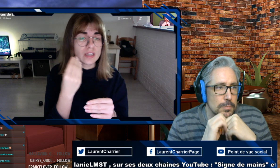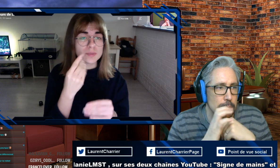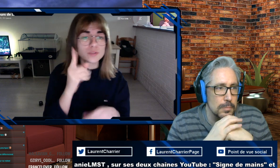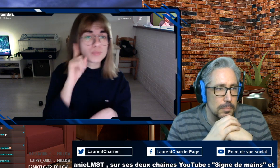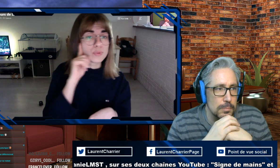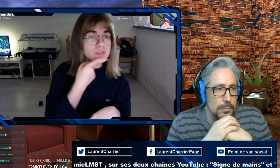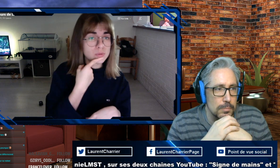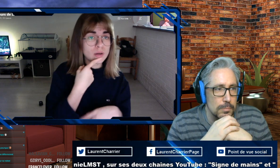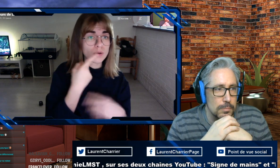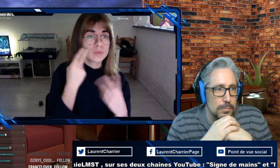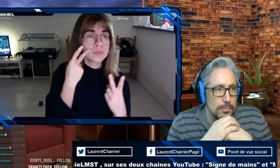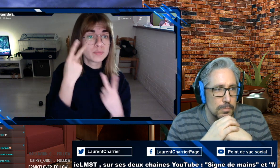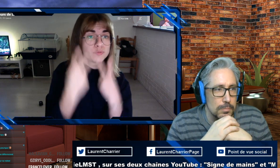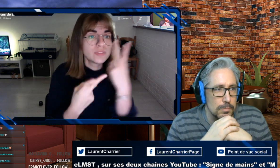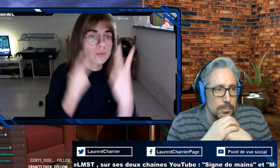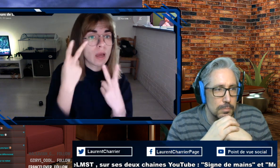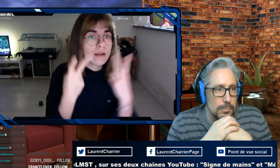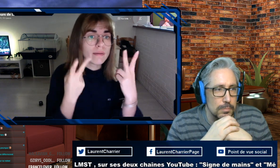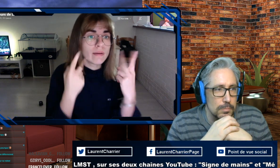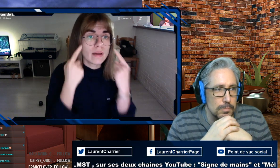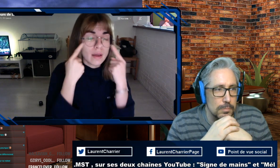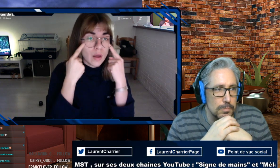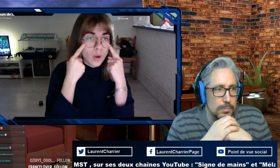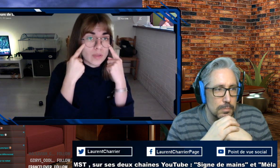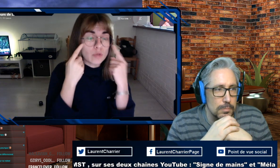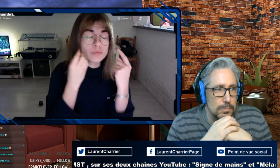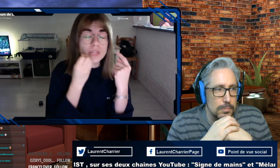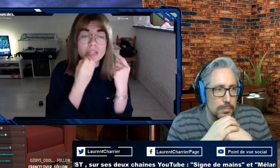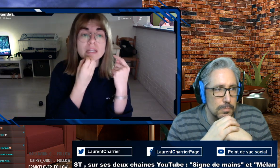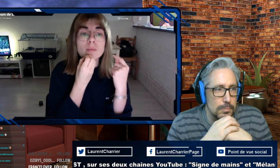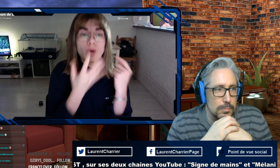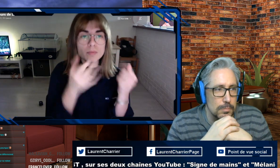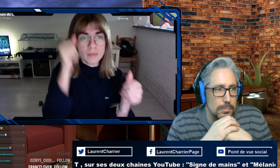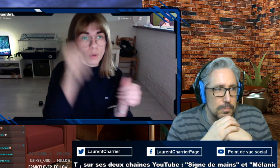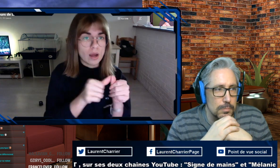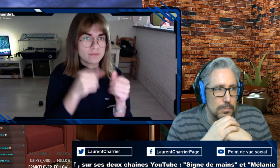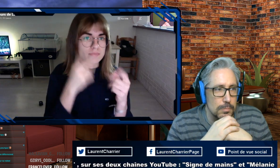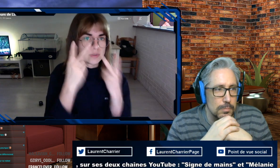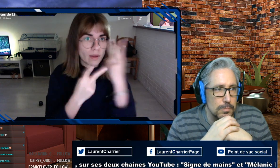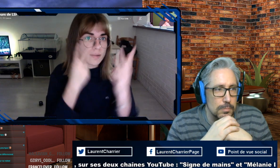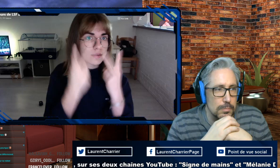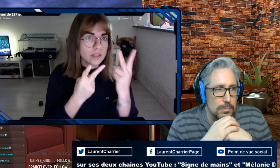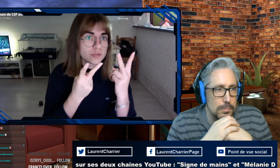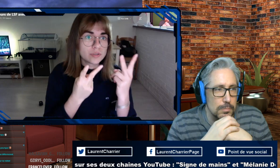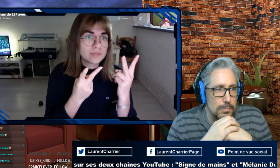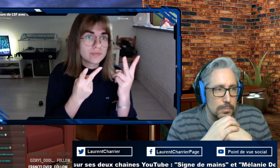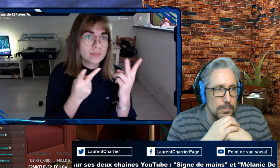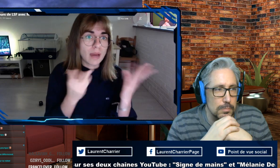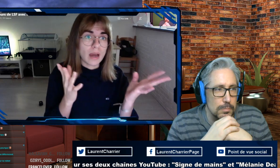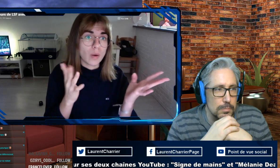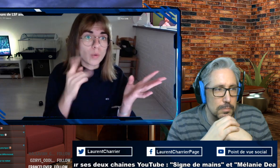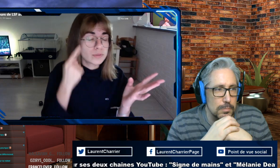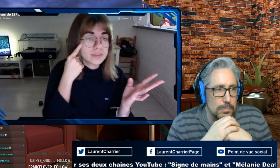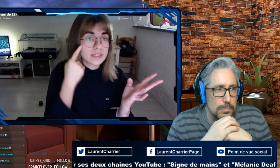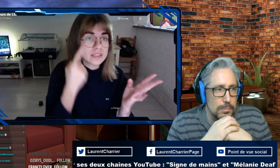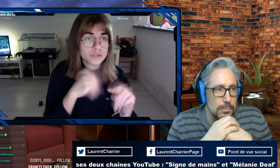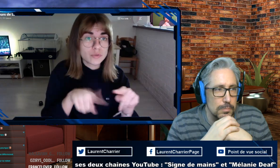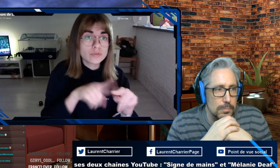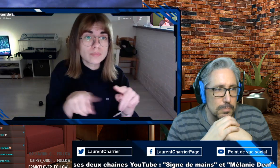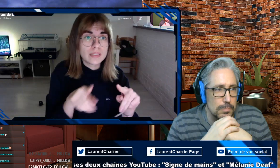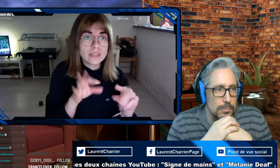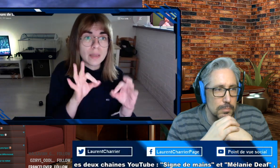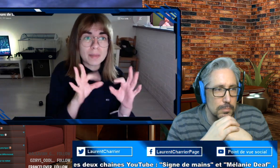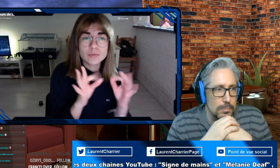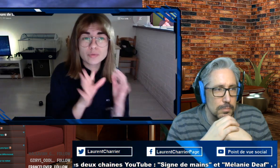l'apprentissage. Tu peux le tuer comme une plus visuelle. On a une très très bonne mémoire visuelle, ce qui fait bah, on retient des